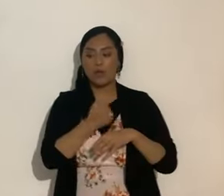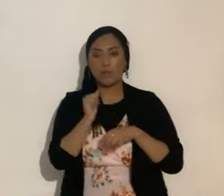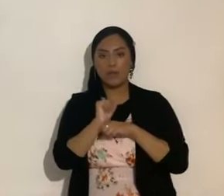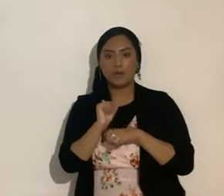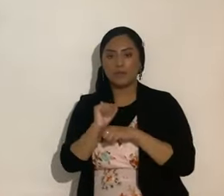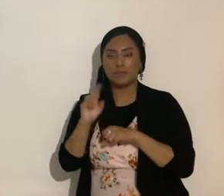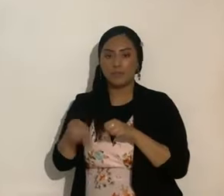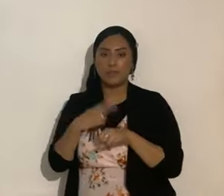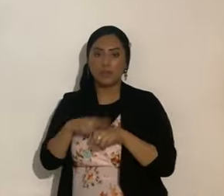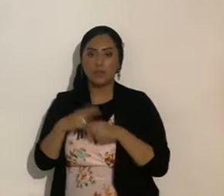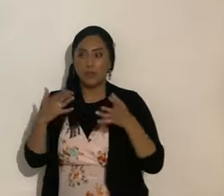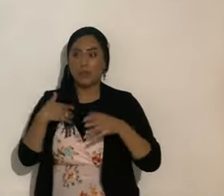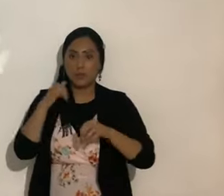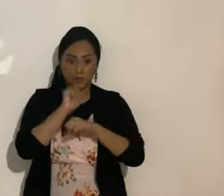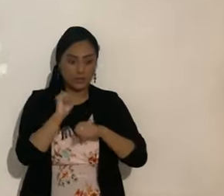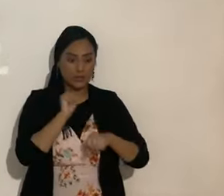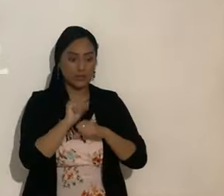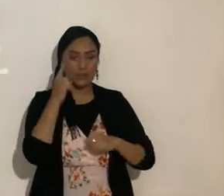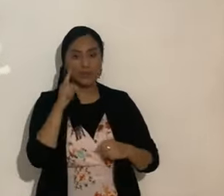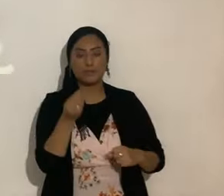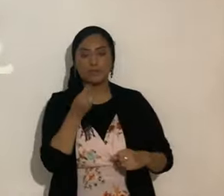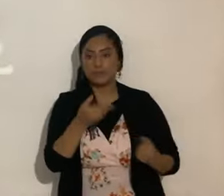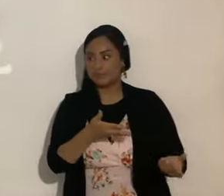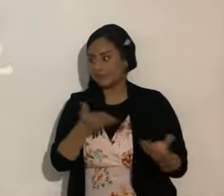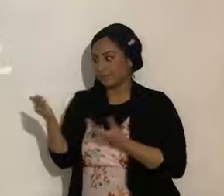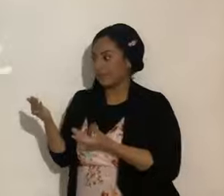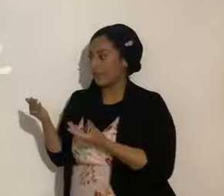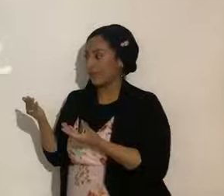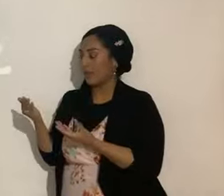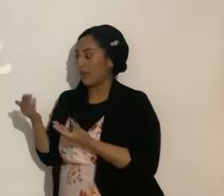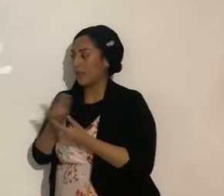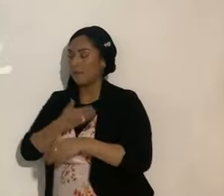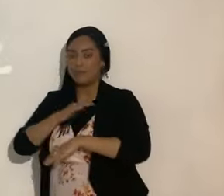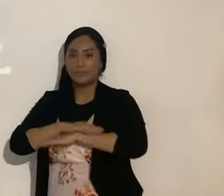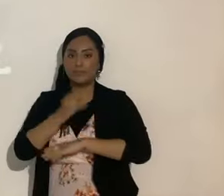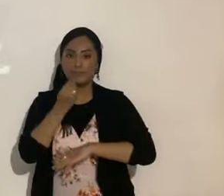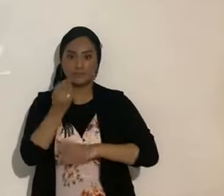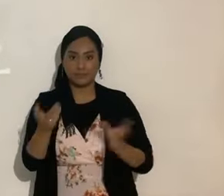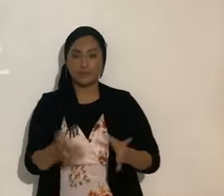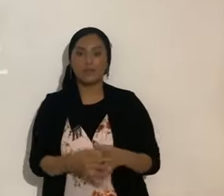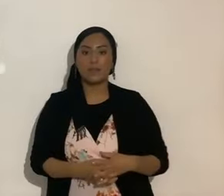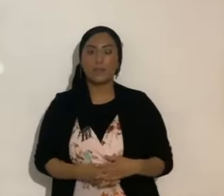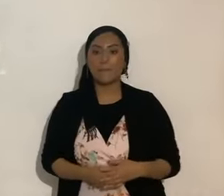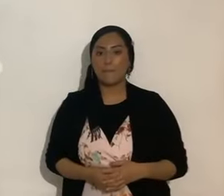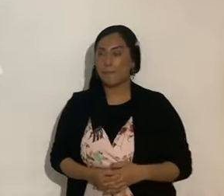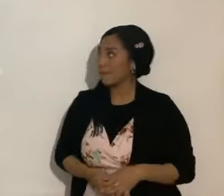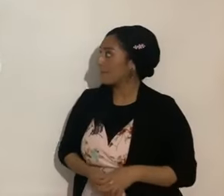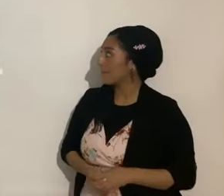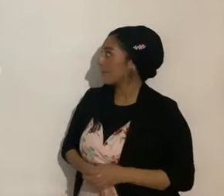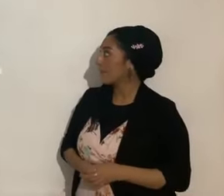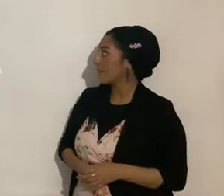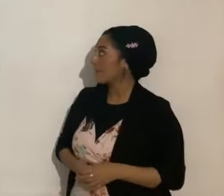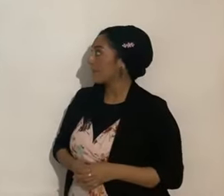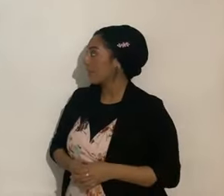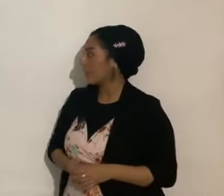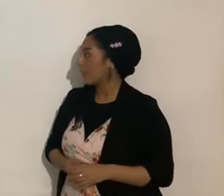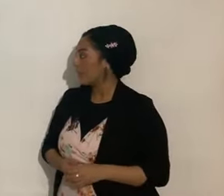secular, pues lógico, trabajamos para comer, para llevar el pan a la mesa, ¿no? De la casa, a la familia, el sustento, la parnasá en